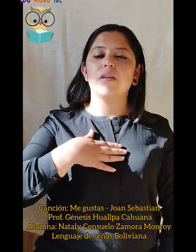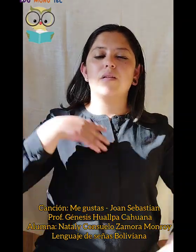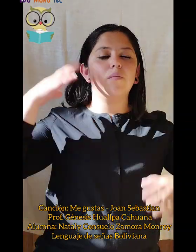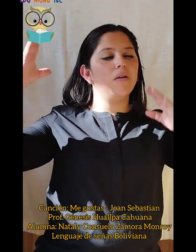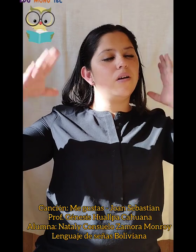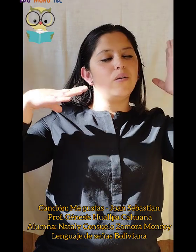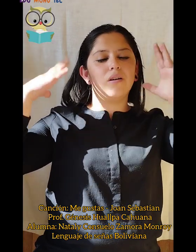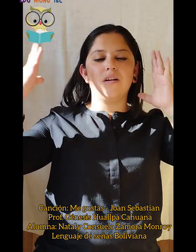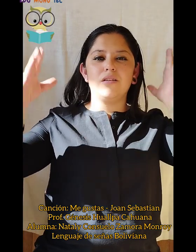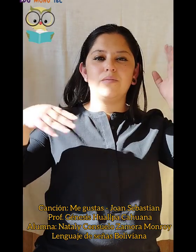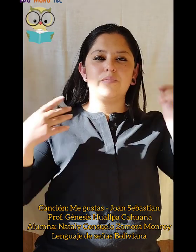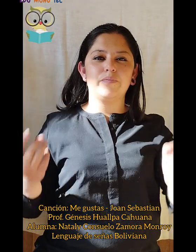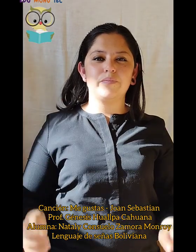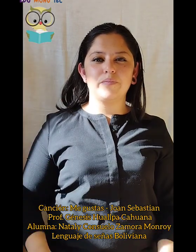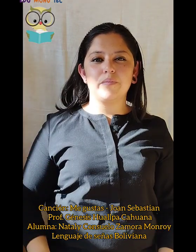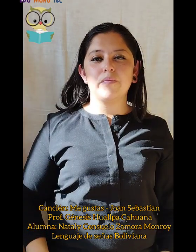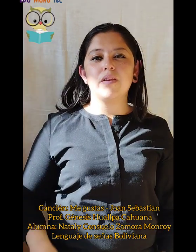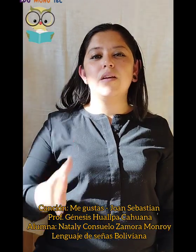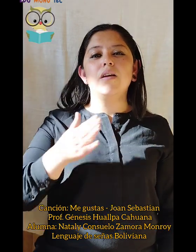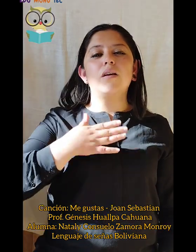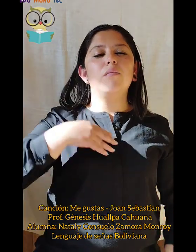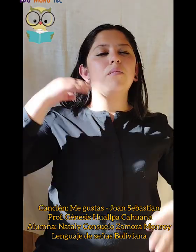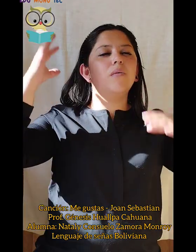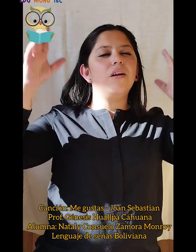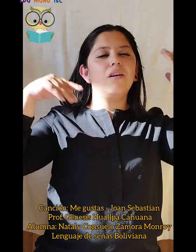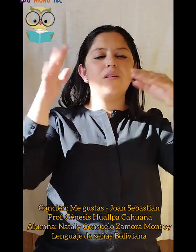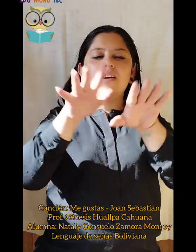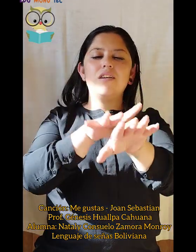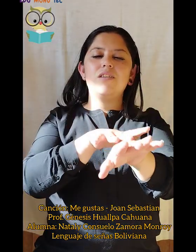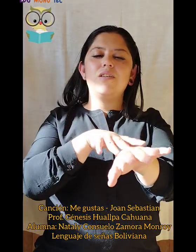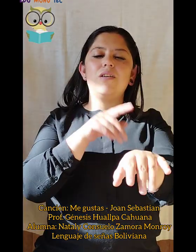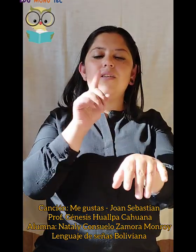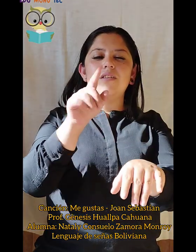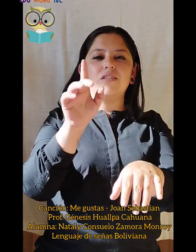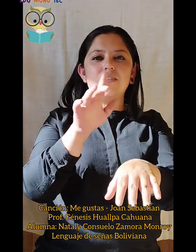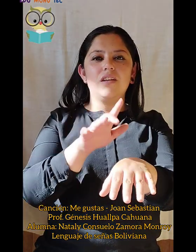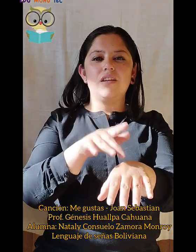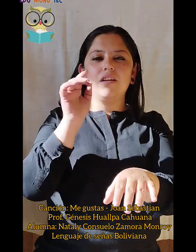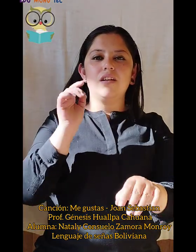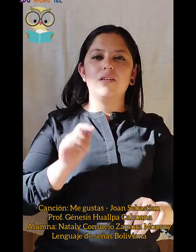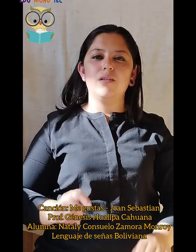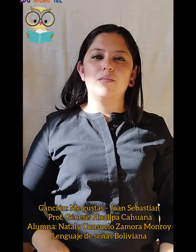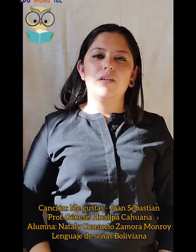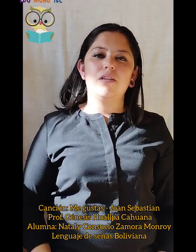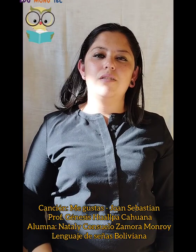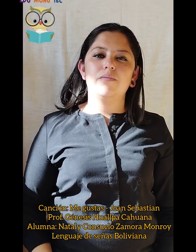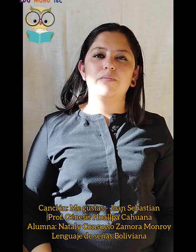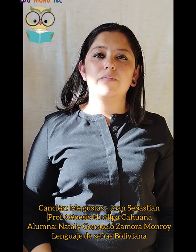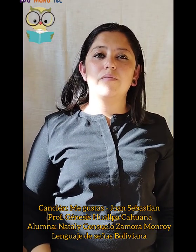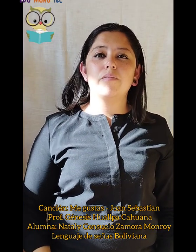Me aloca, me aloca el roce de tu piel